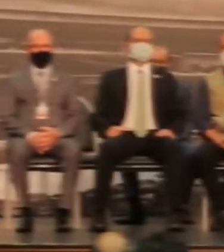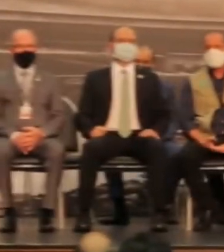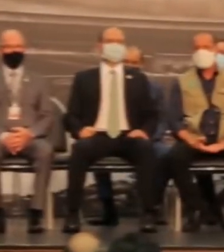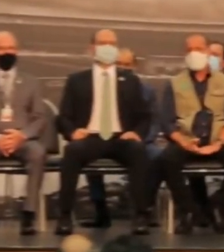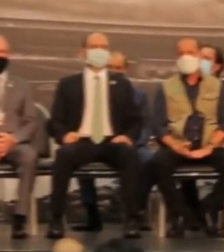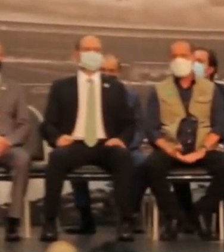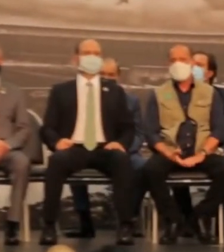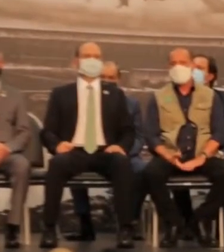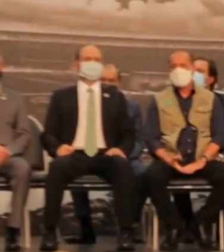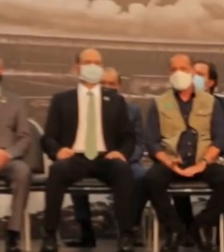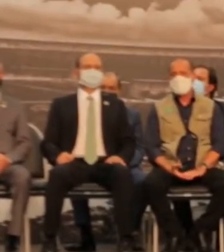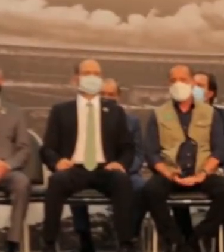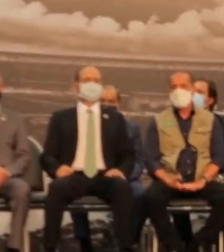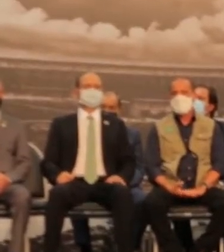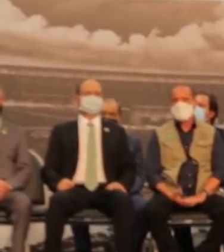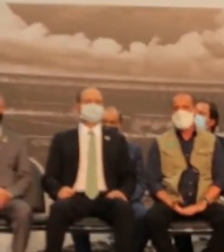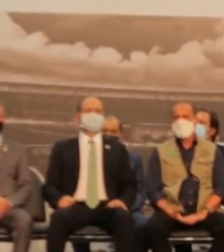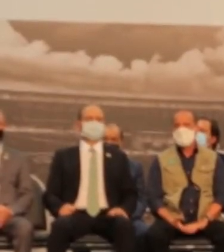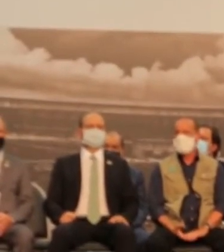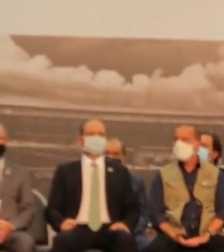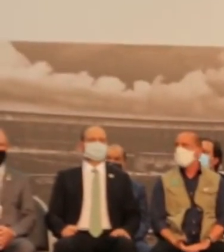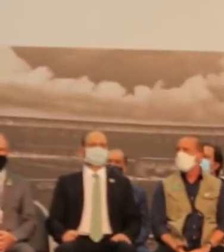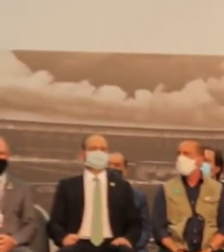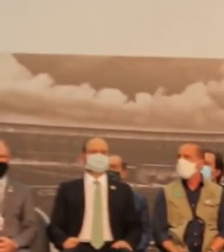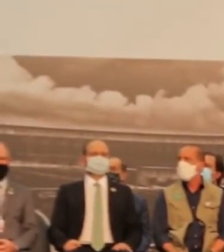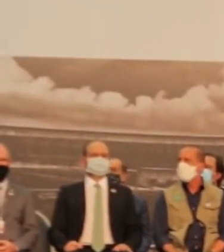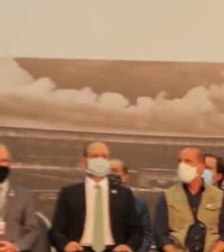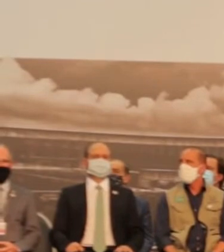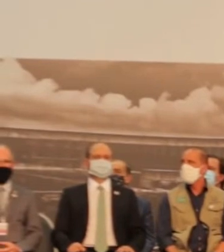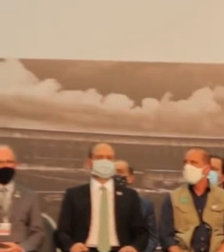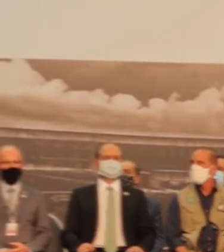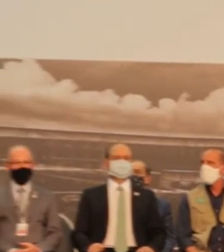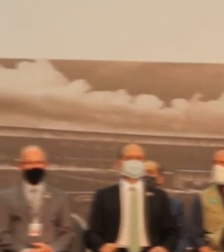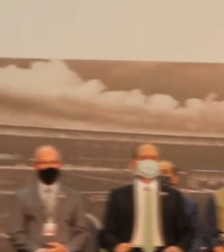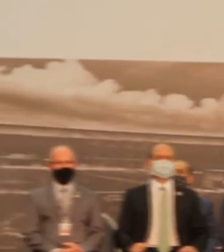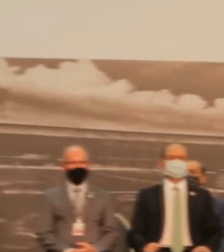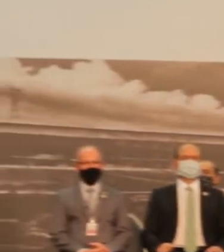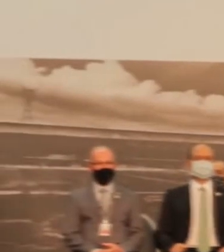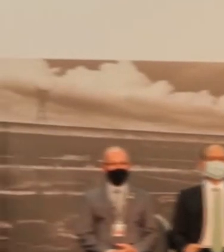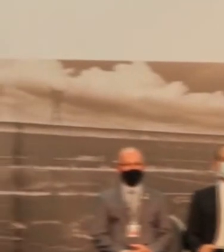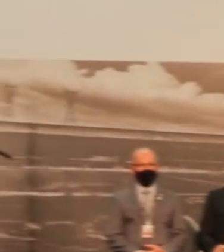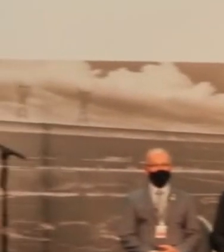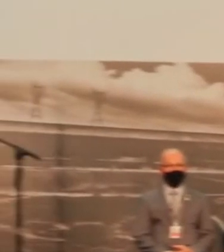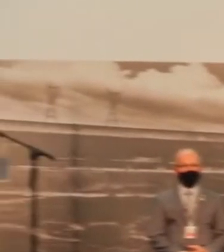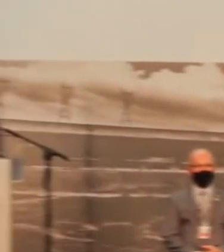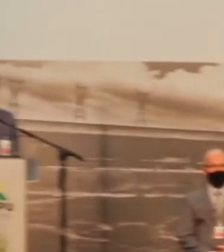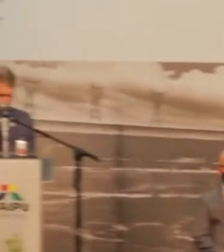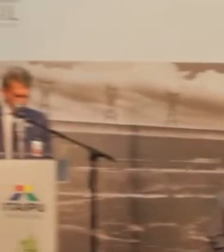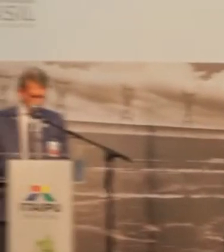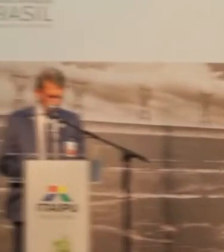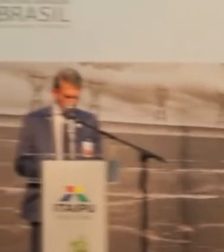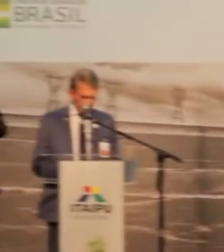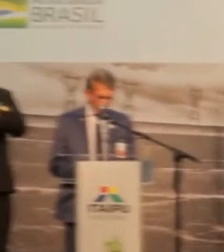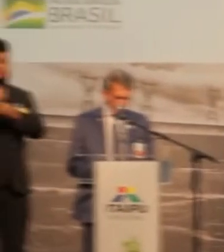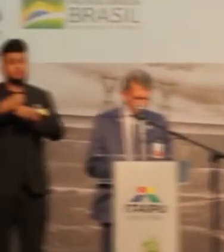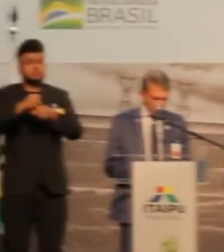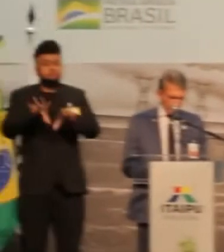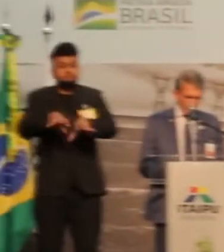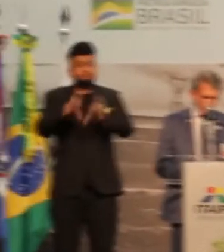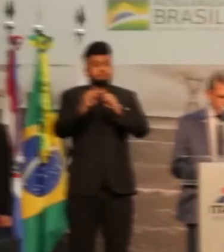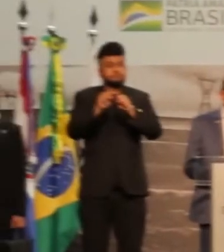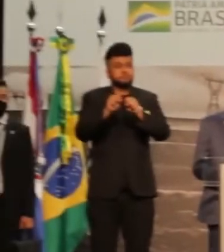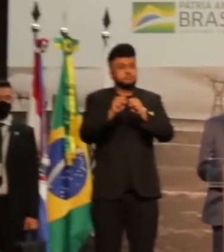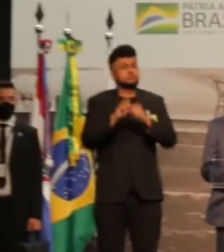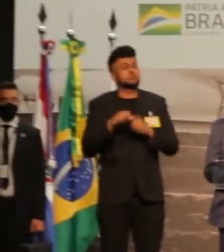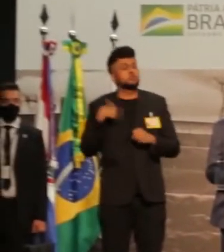Estabelecemos uma política de austeridade traduzida em apague as luzes e feche as torneiras.